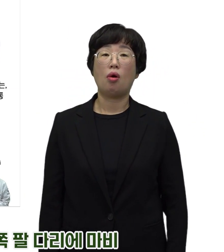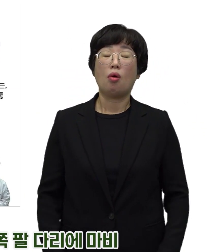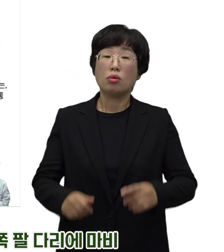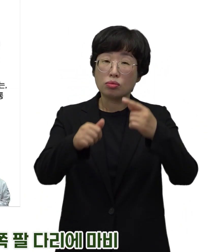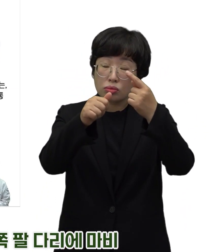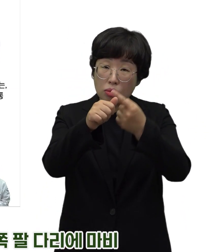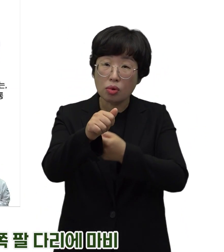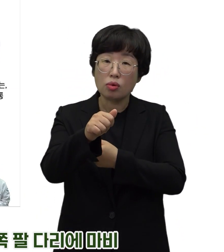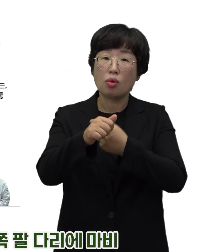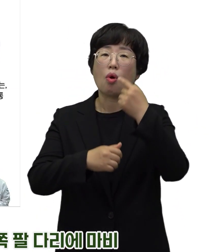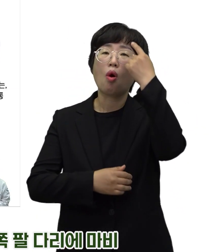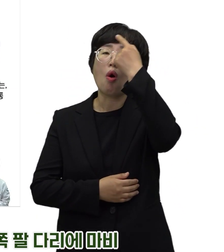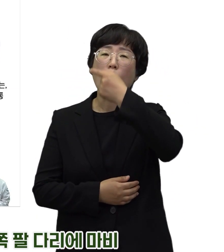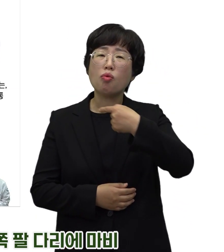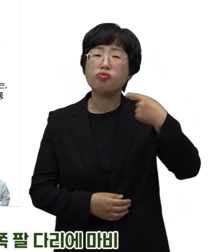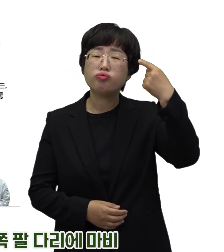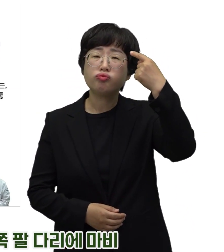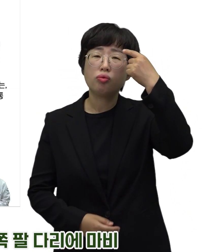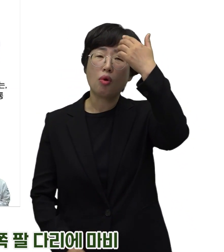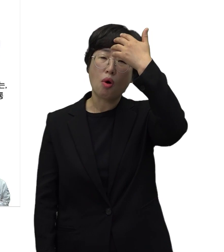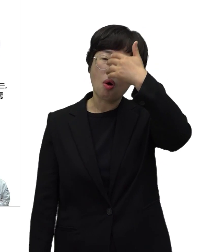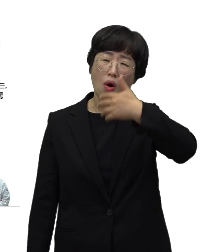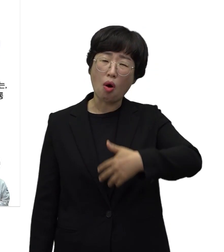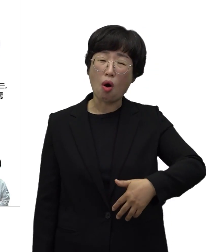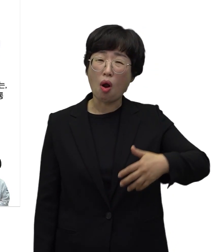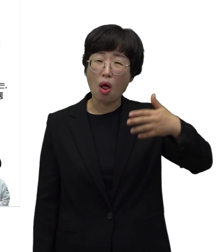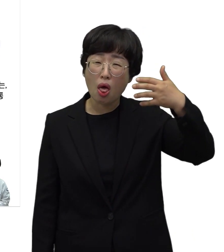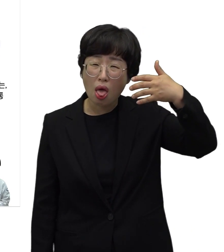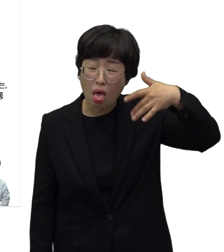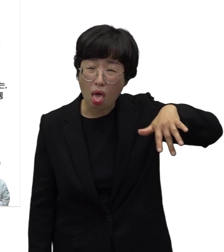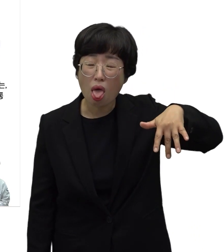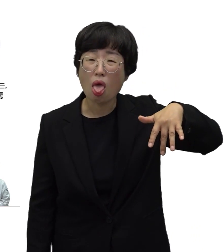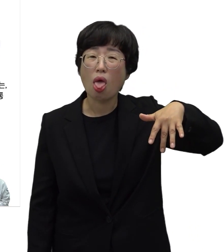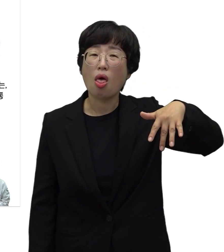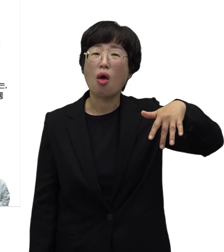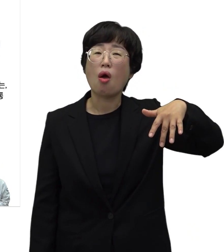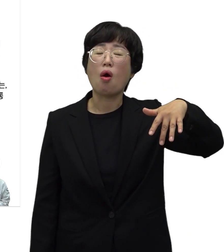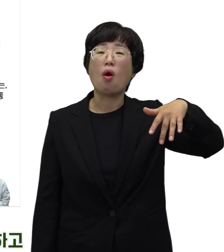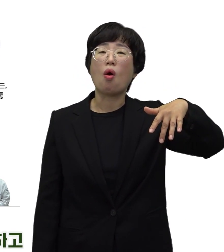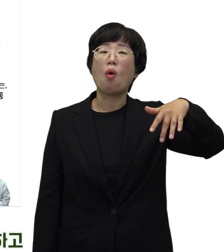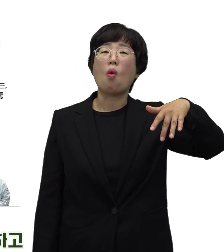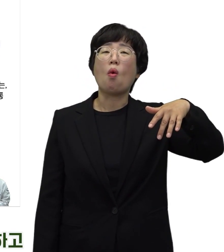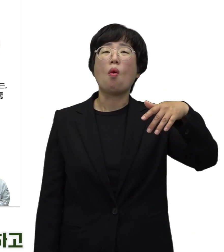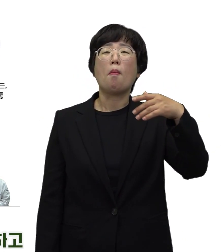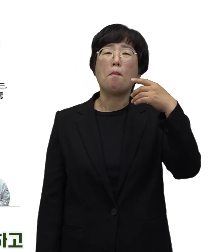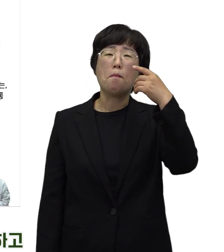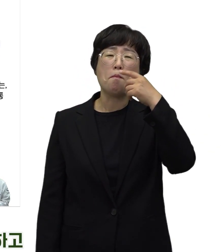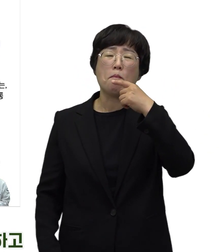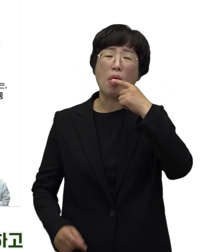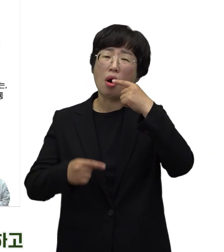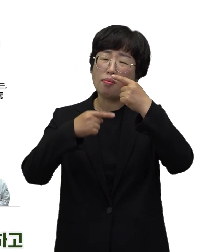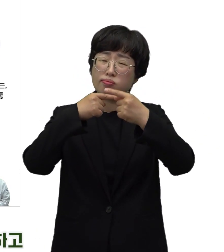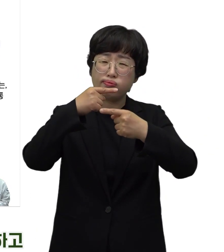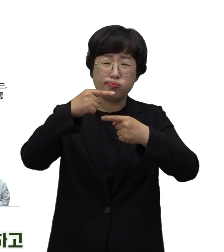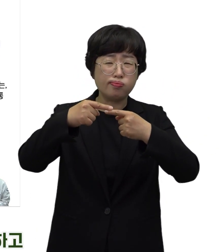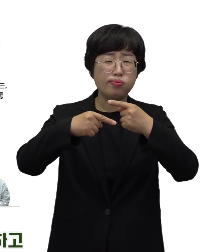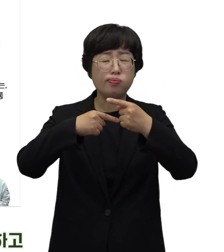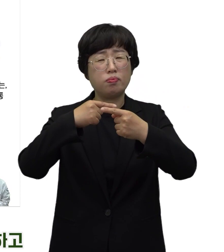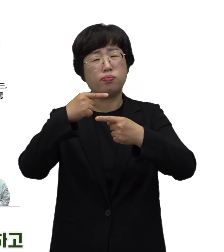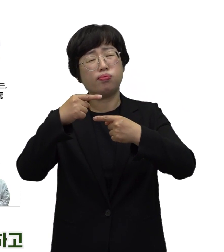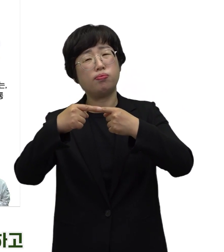온다든지 한쪽 팔다리에 마비, 또 말이 갑자기 잘 안 되기도 하고 어지럽거나 균형을